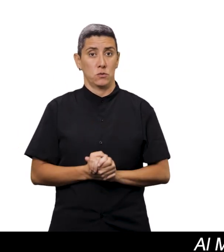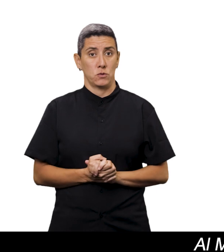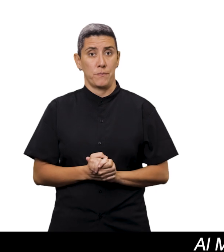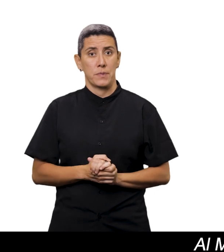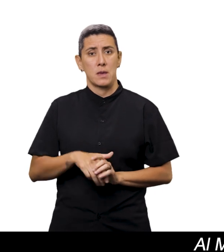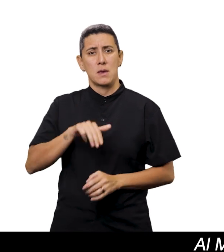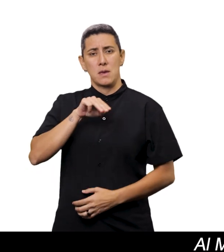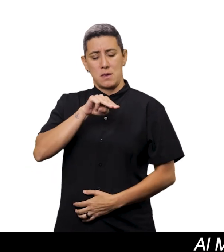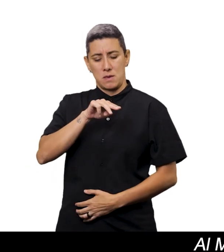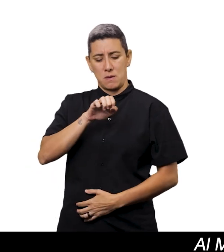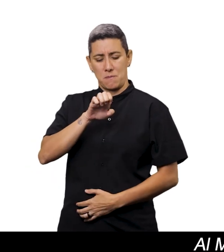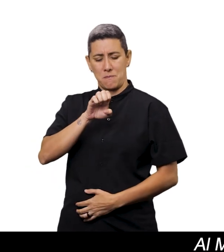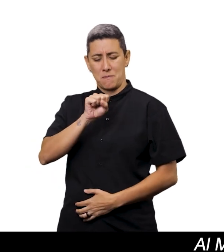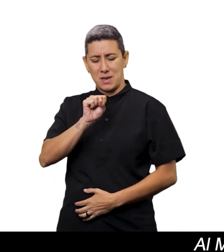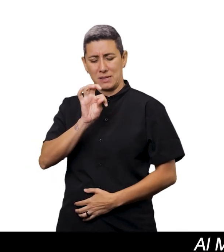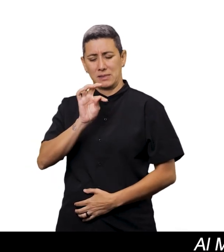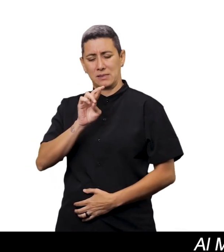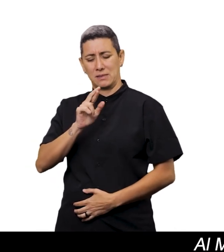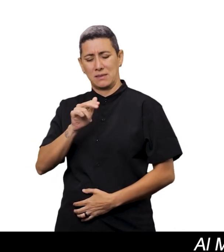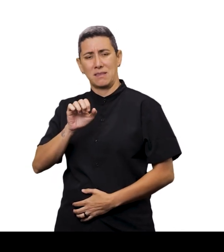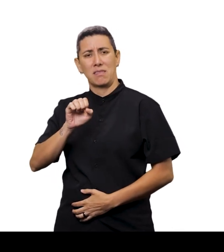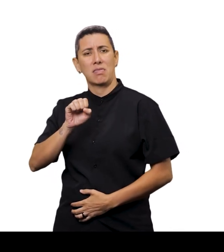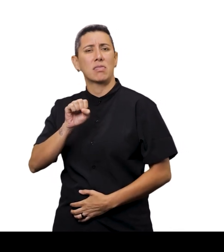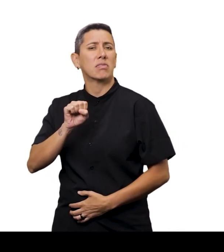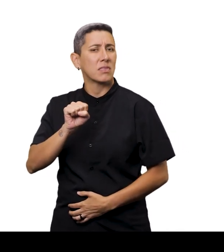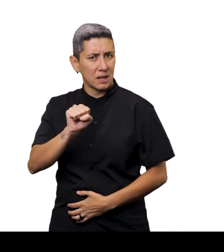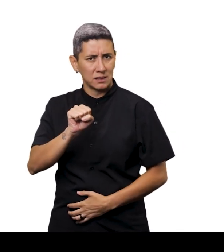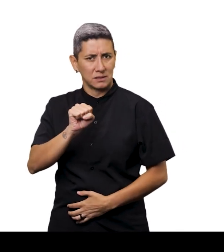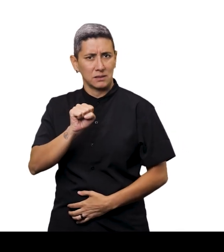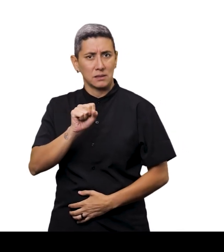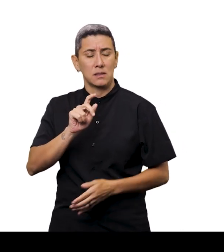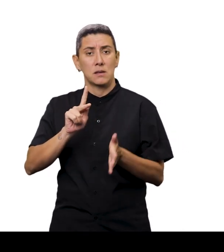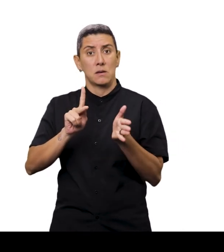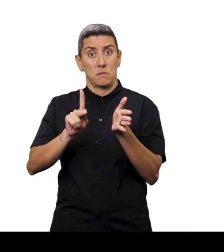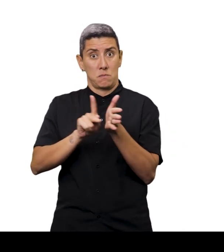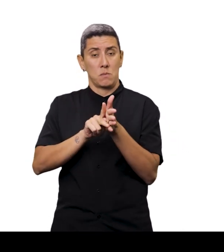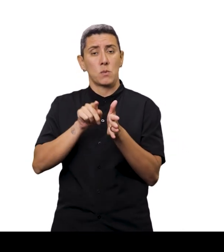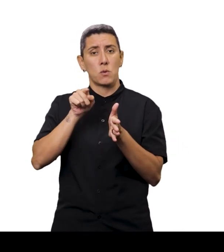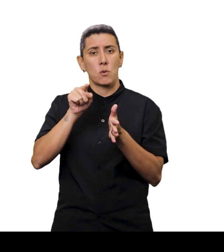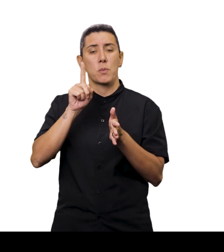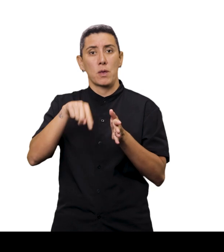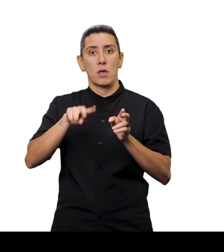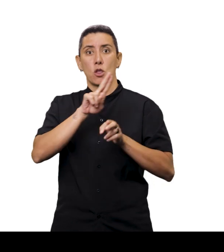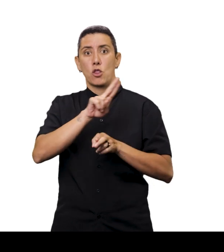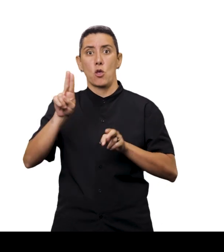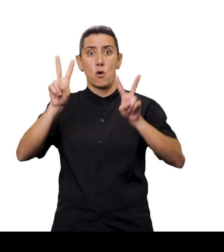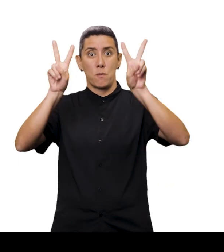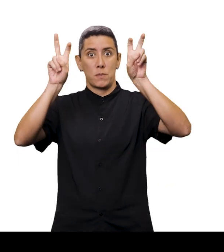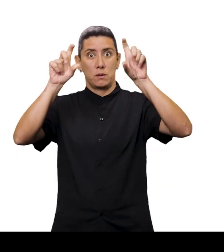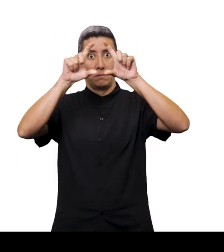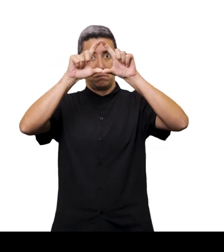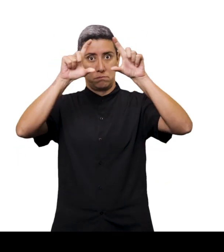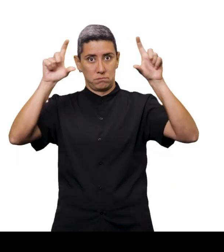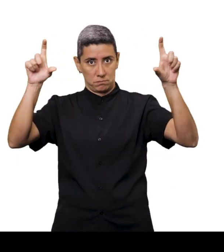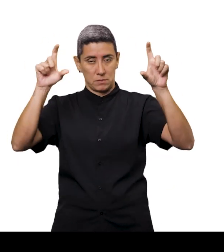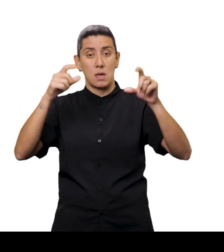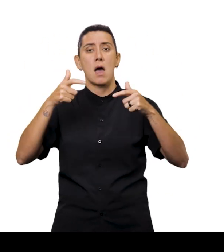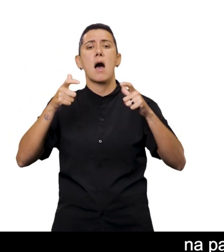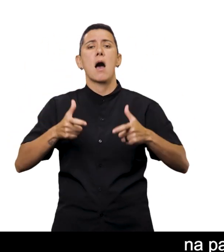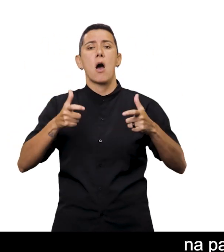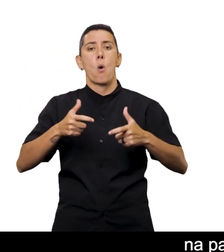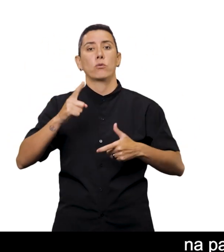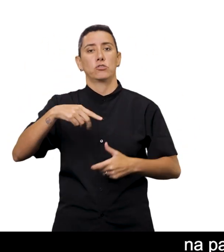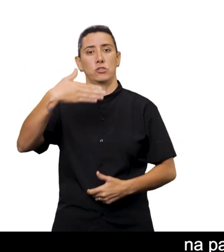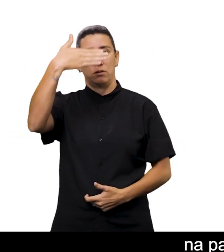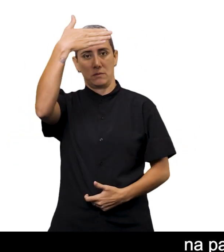mais trans com carinho, ou em português, Ao Mães Trans com Carinho, é o título do núcleo localizado